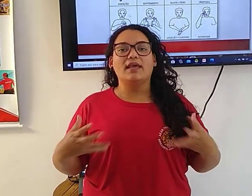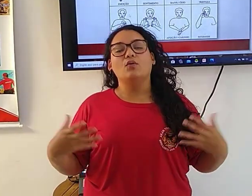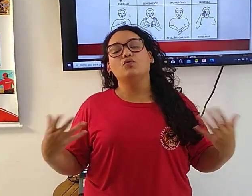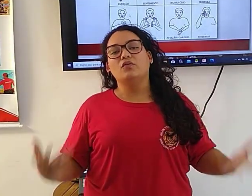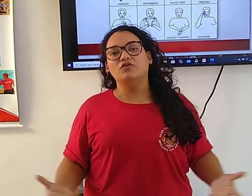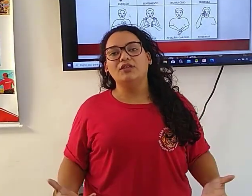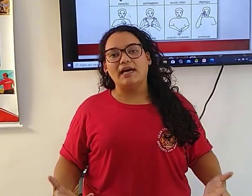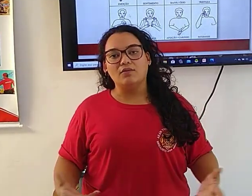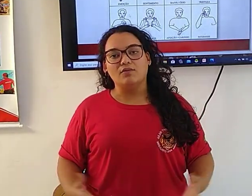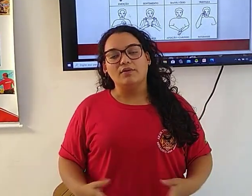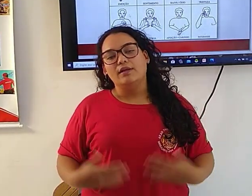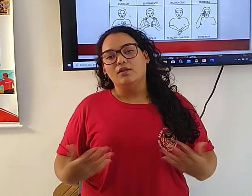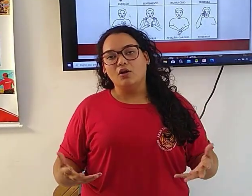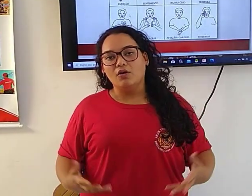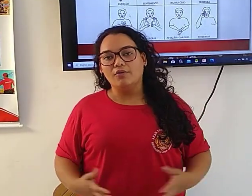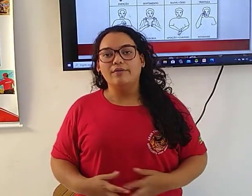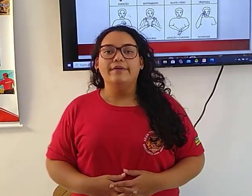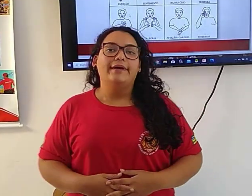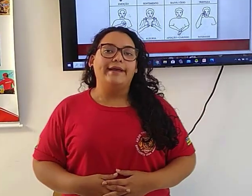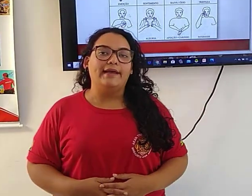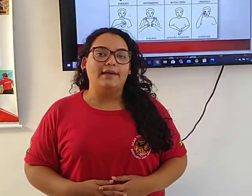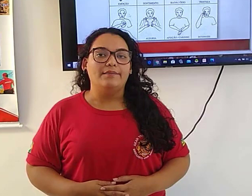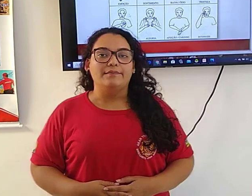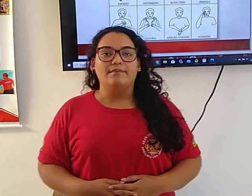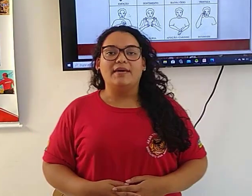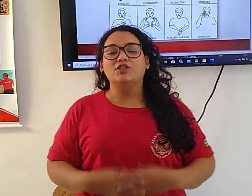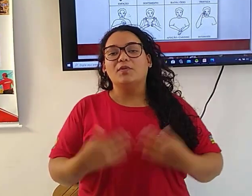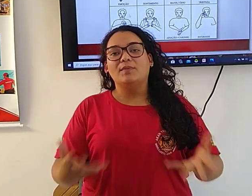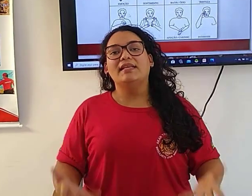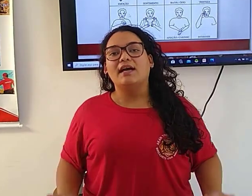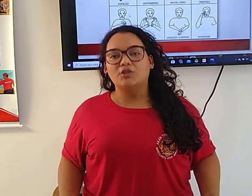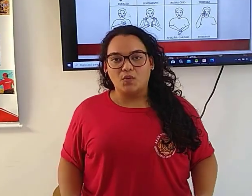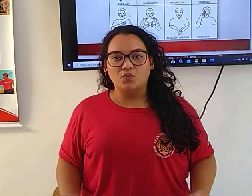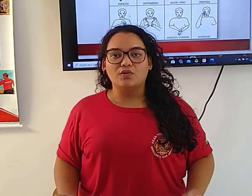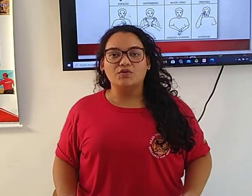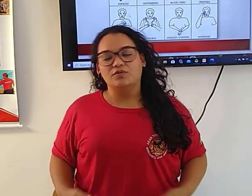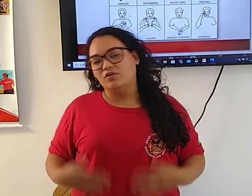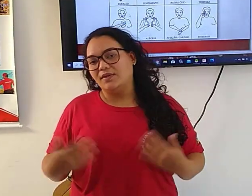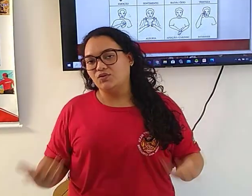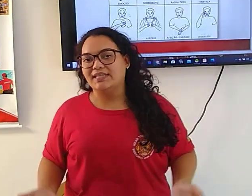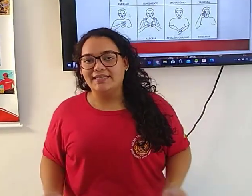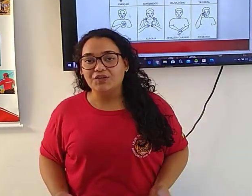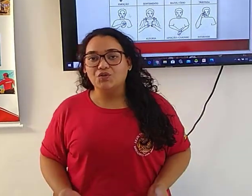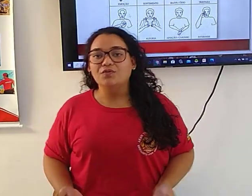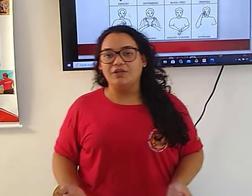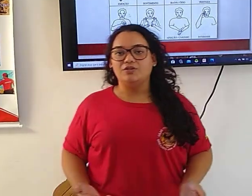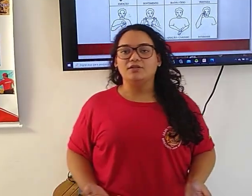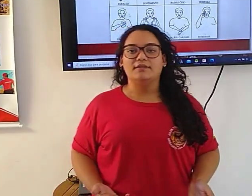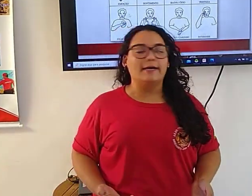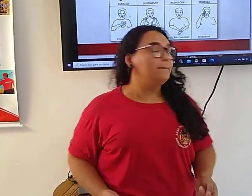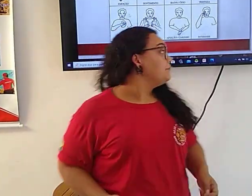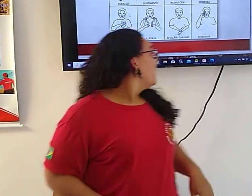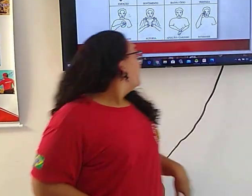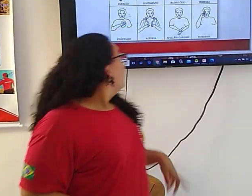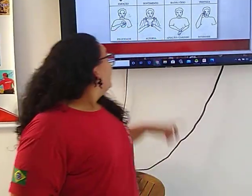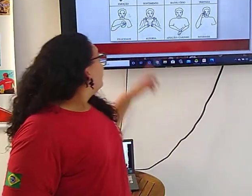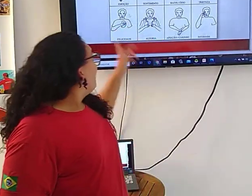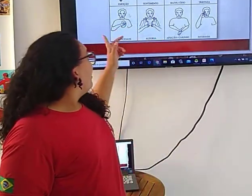novo diálogo. Logo, mais disponibilidade para a cultura surda numa sociedade ouvinte, tá? Então, olha, vamos